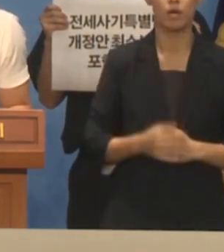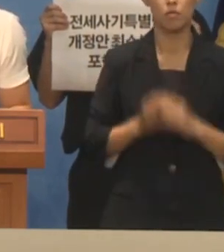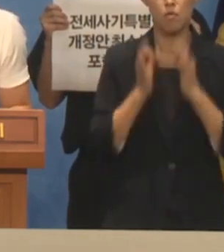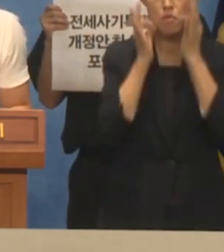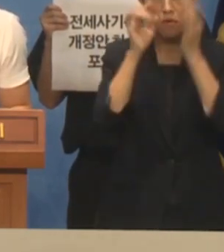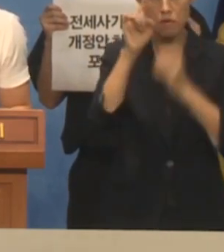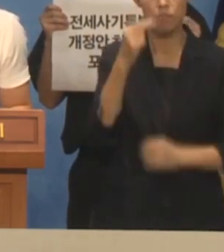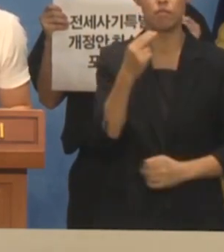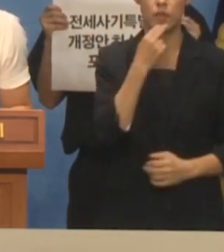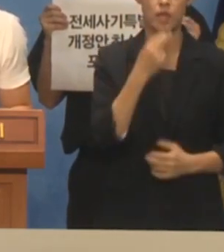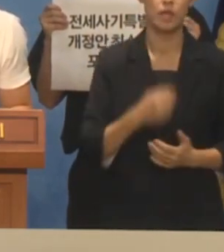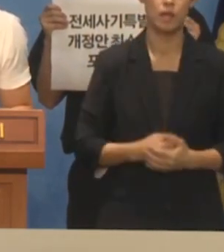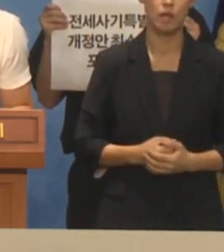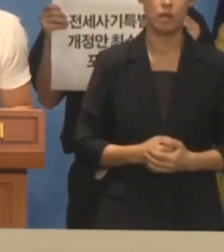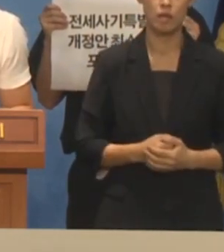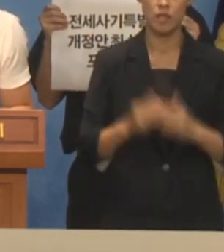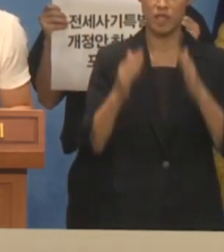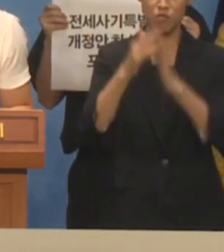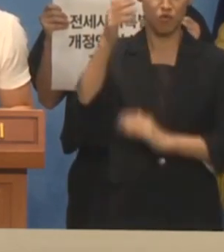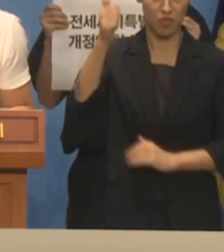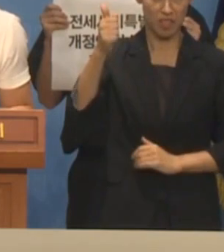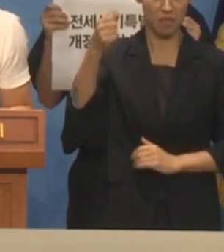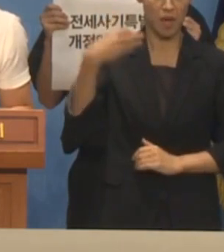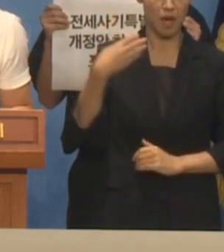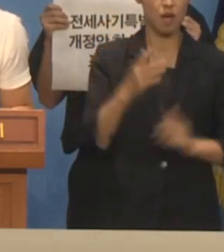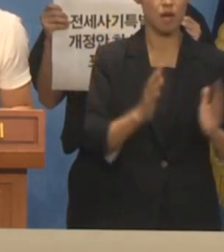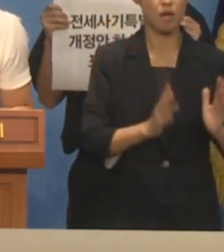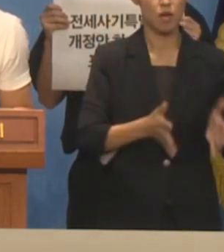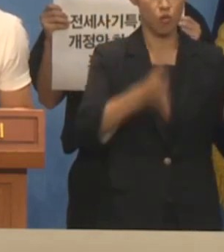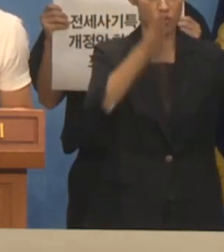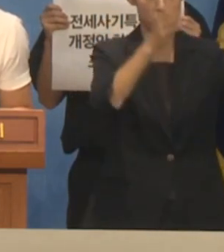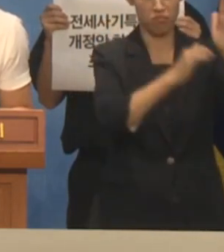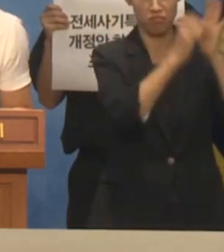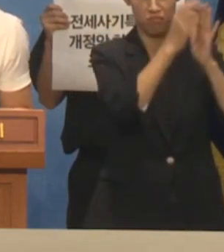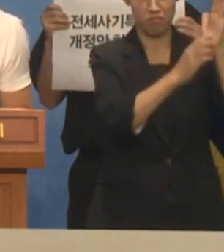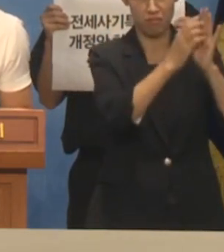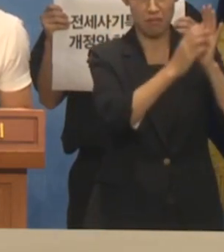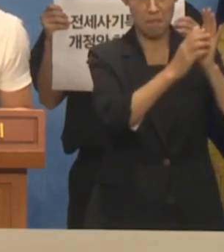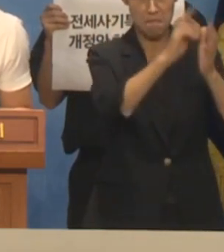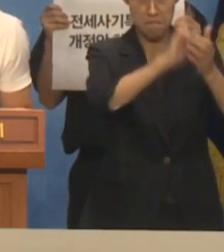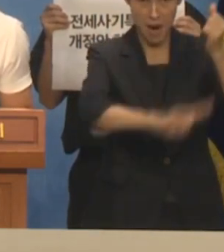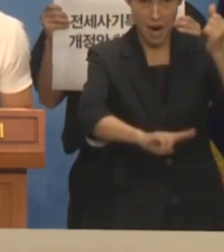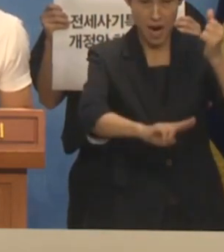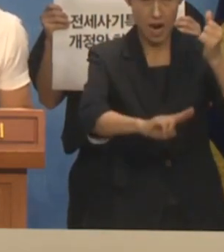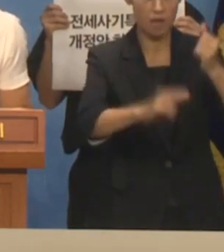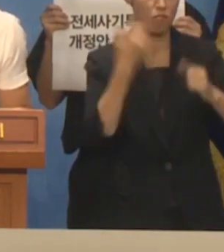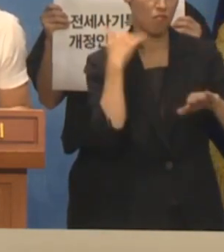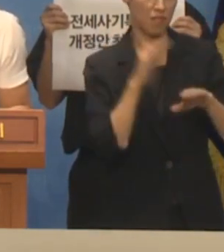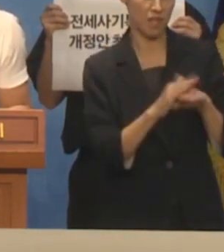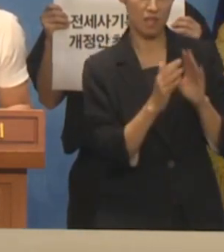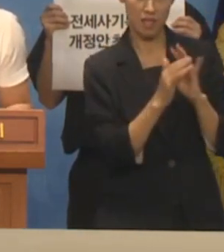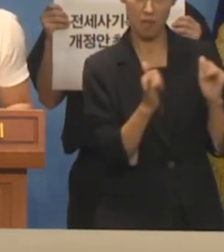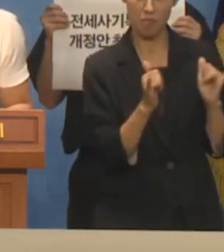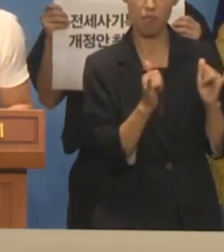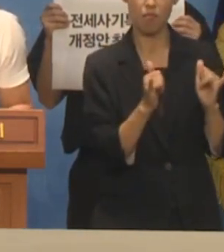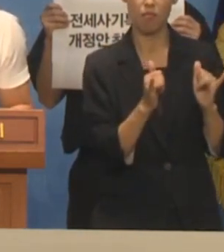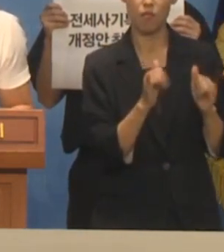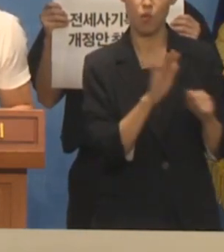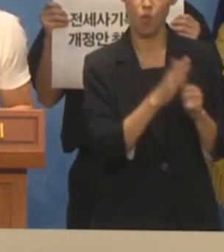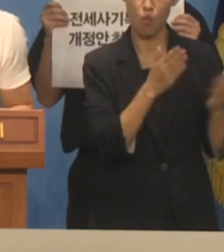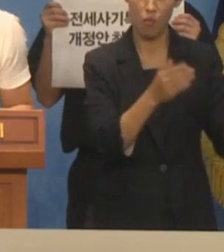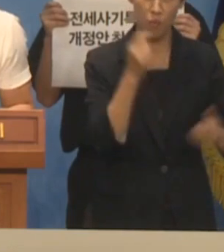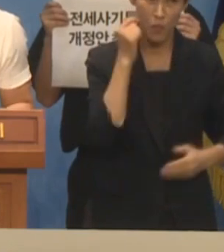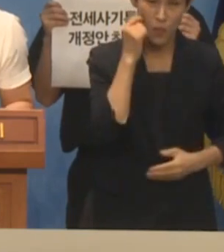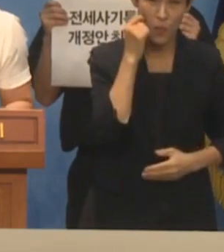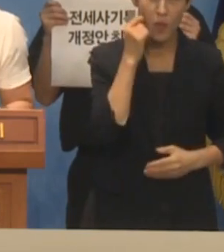있습니다. 심지어 집주인은 건물이 경매로 넘어가서 세입자를 구하지 못하는 집에 단기 임대나 에어비앤비 투숙시설을